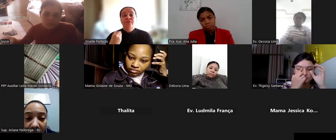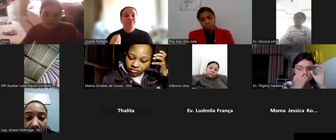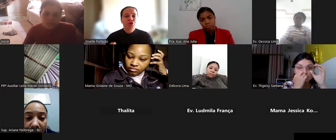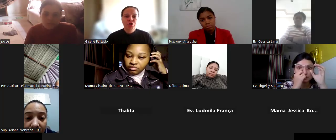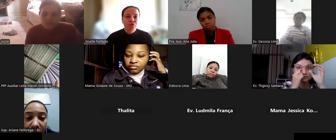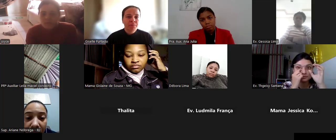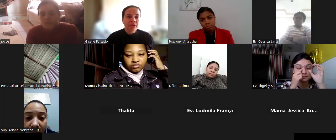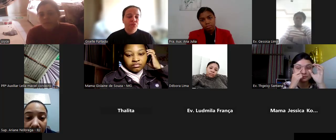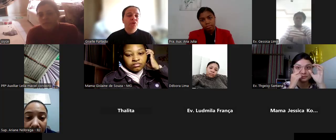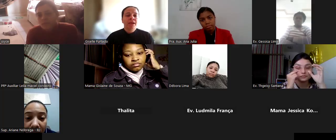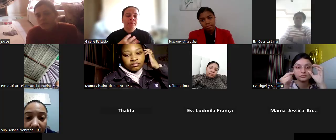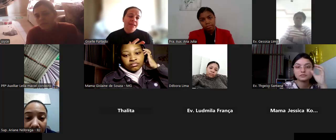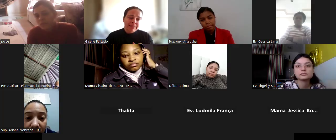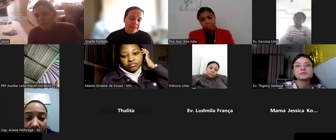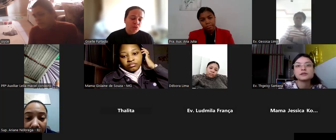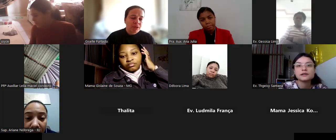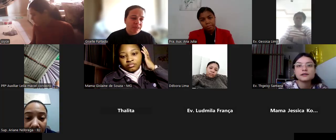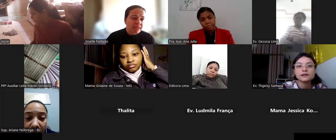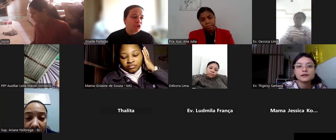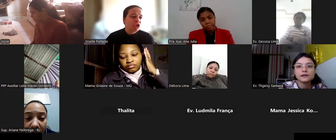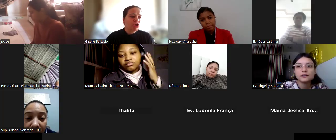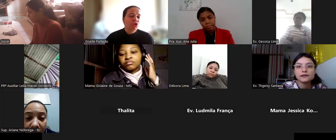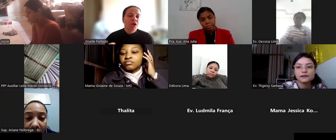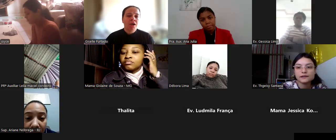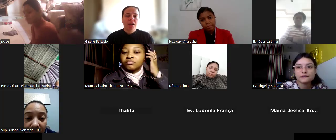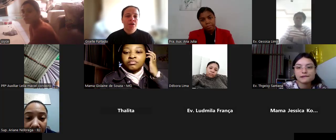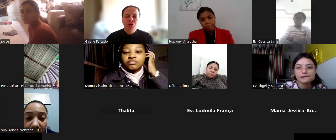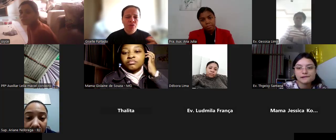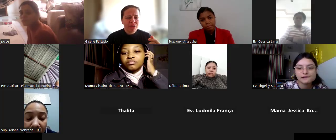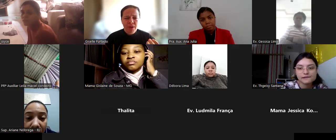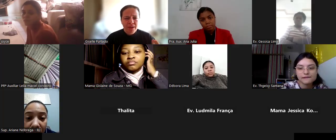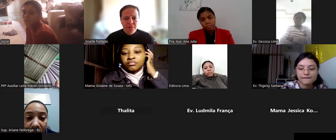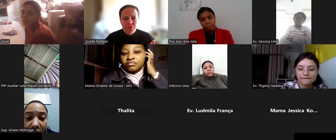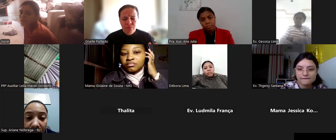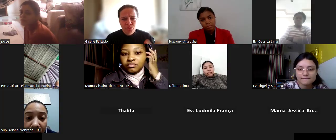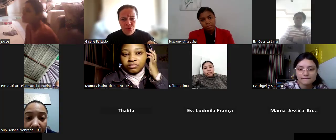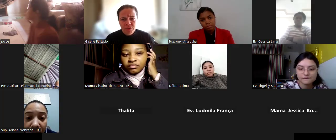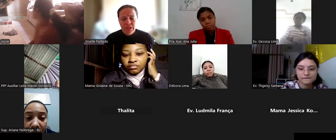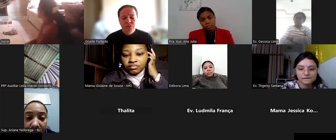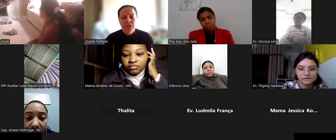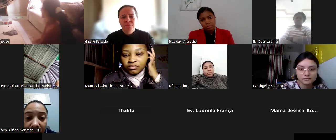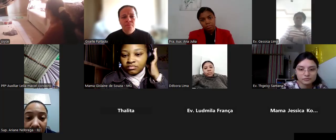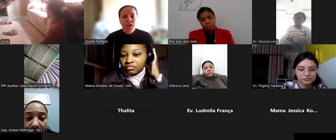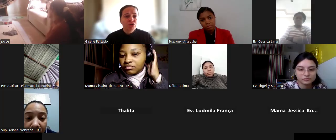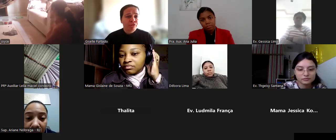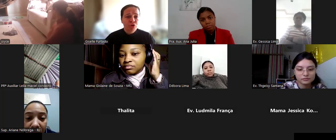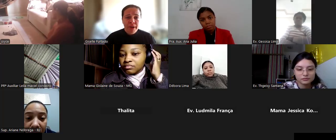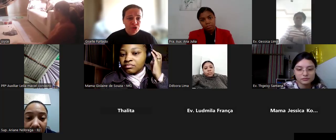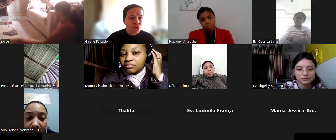vai pedir ajuda para tudo, né? Essa surda mesmo, eu já conheço ela há muitos anos, né? Eu já fui no médico